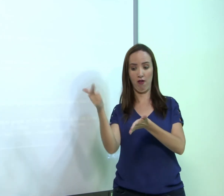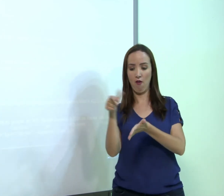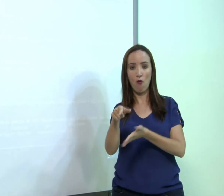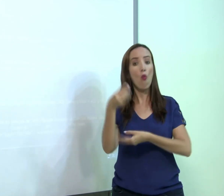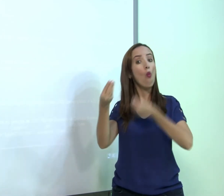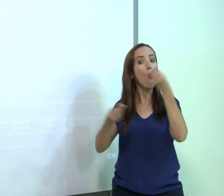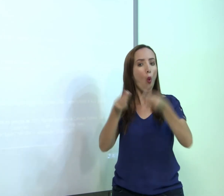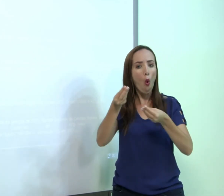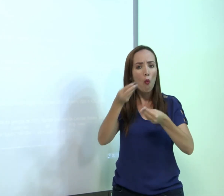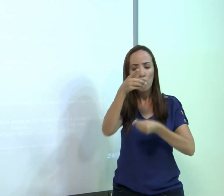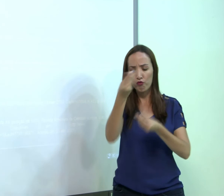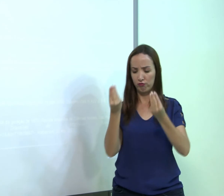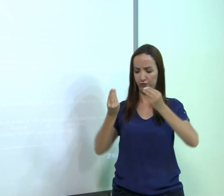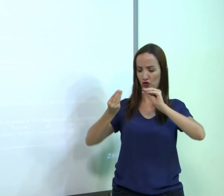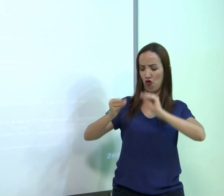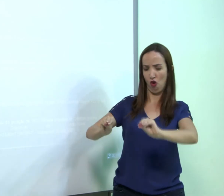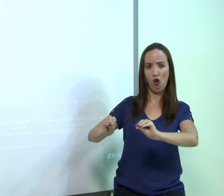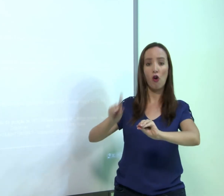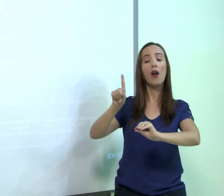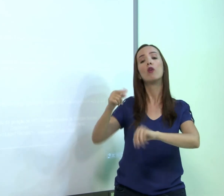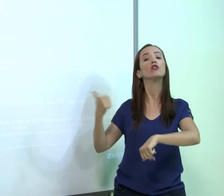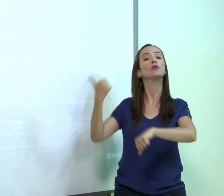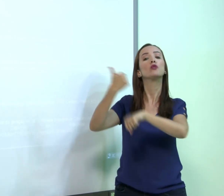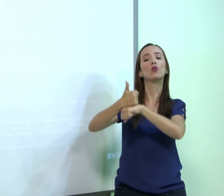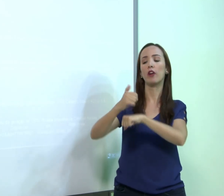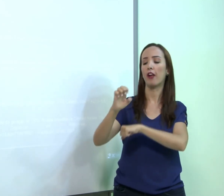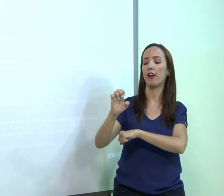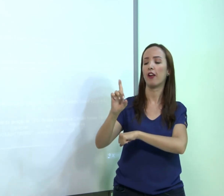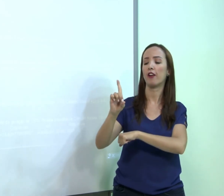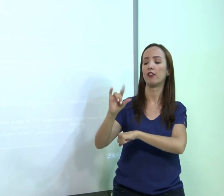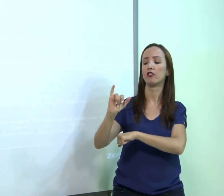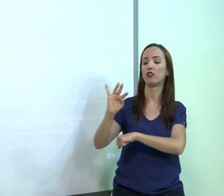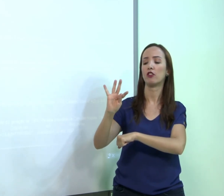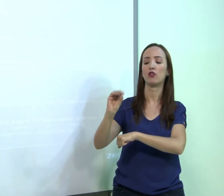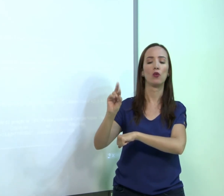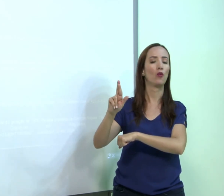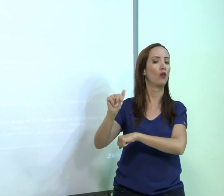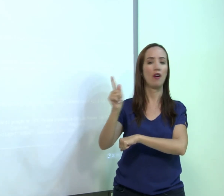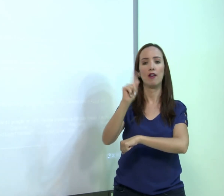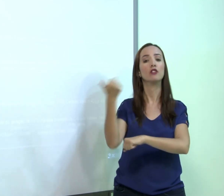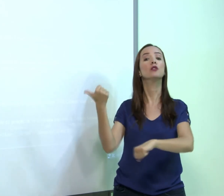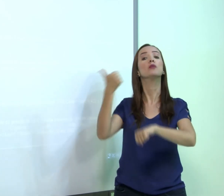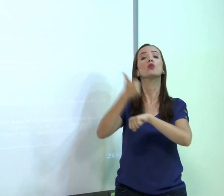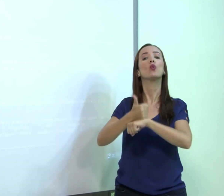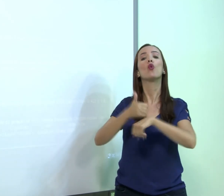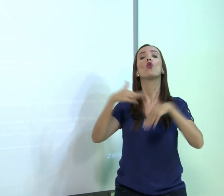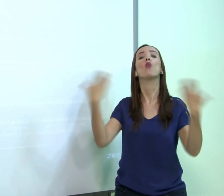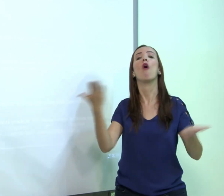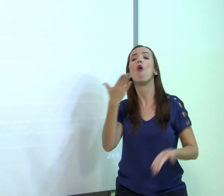sobre jornais, como colocamos? Uma vez que não tem editora.